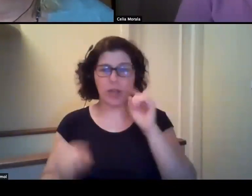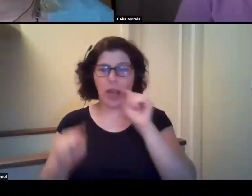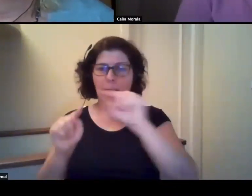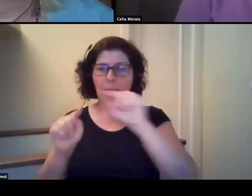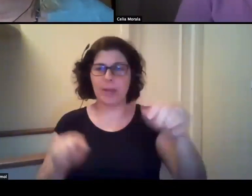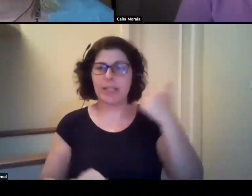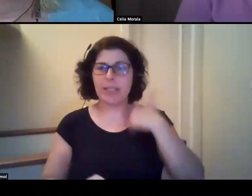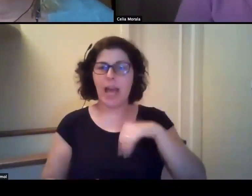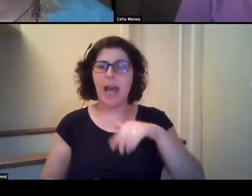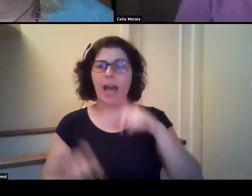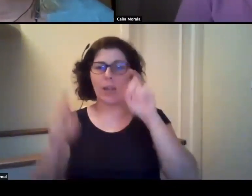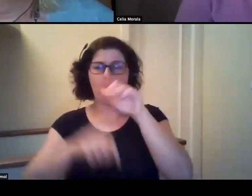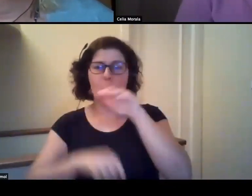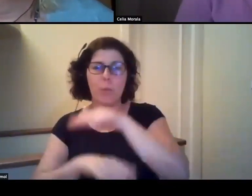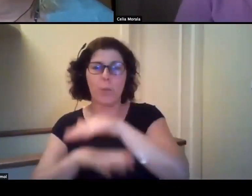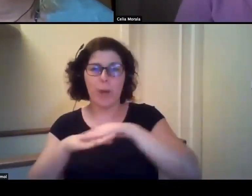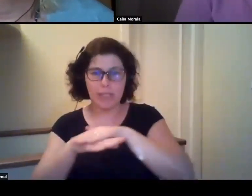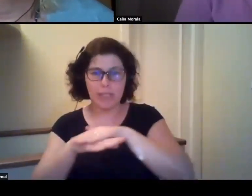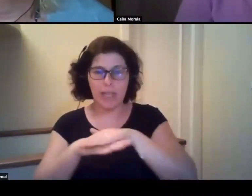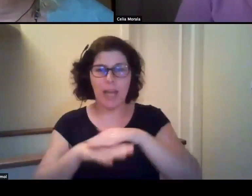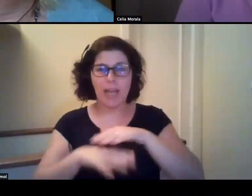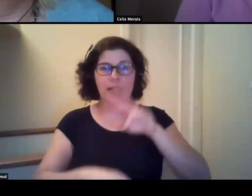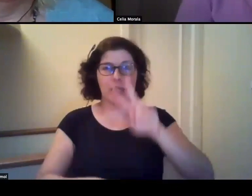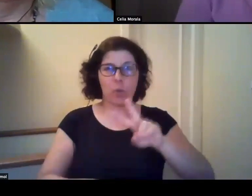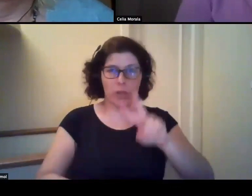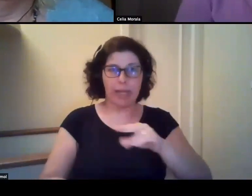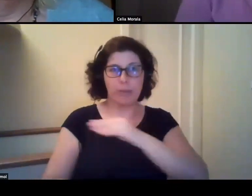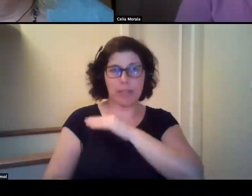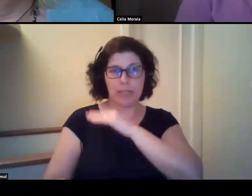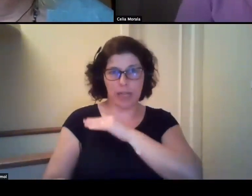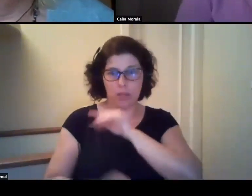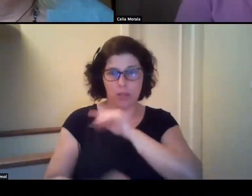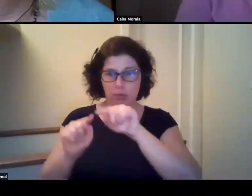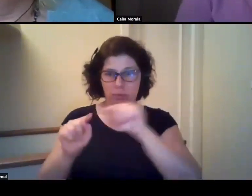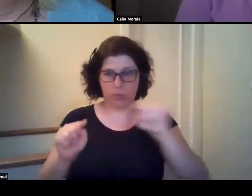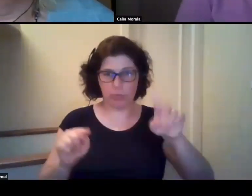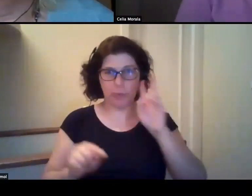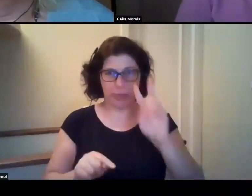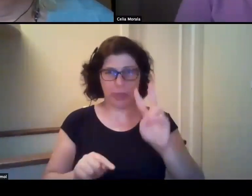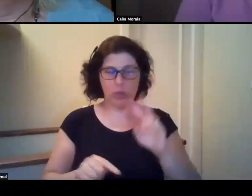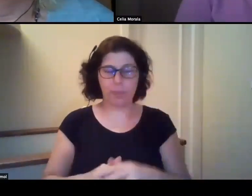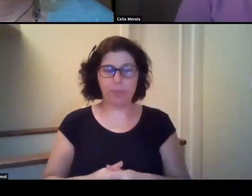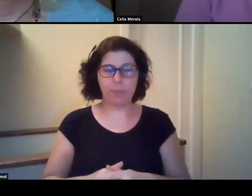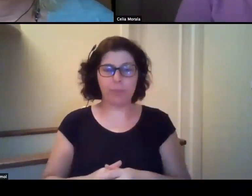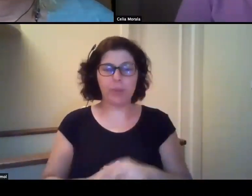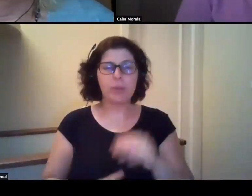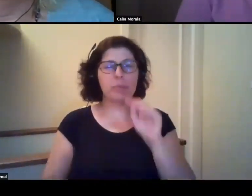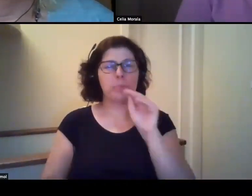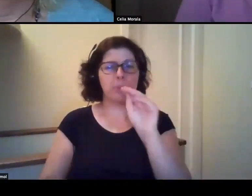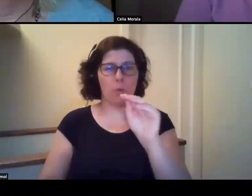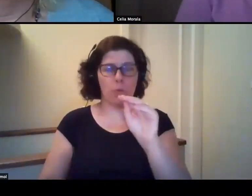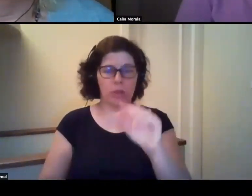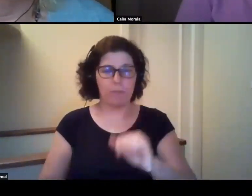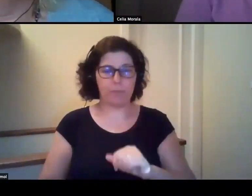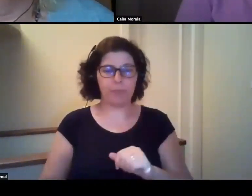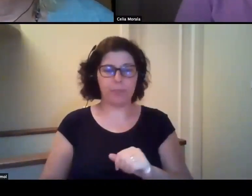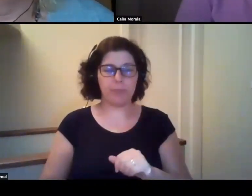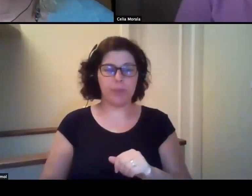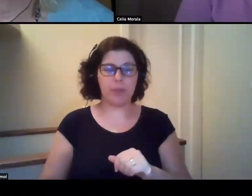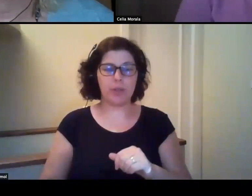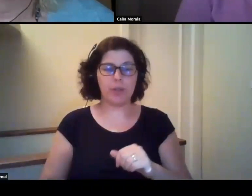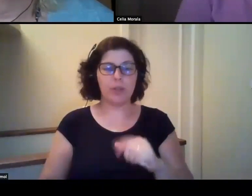básica y educación secundaria y bachillerato. Y pregunta, ¿la colaboración con el voluntariado de Fundación